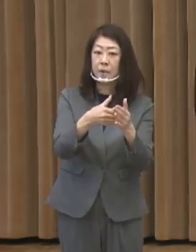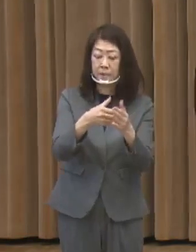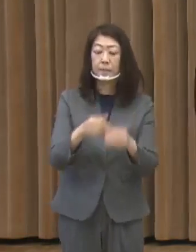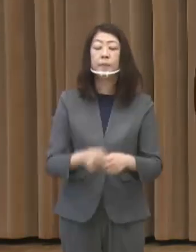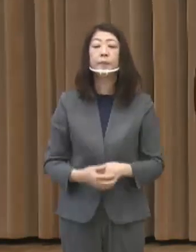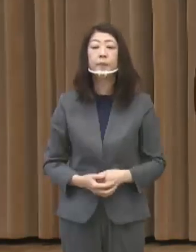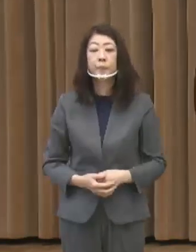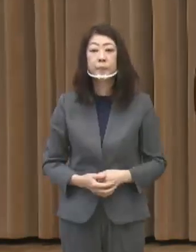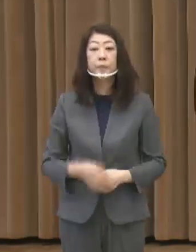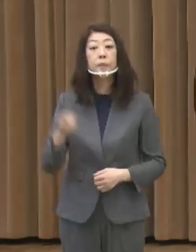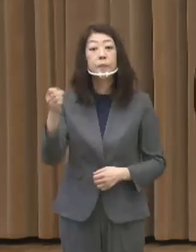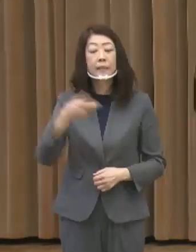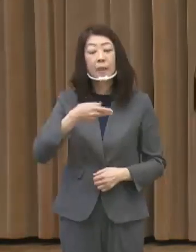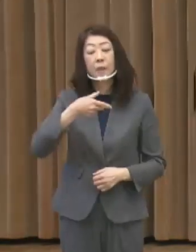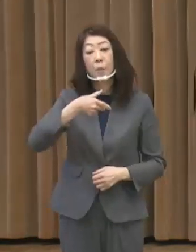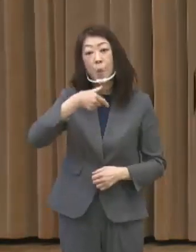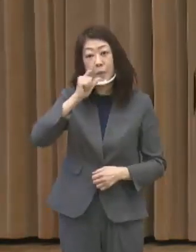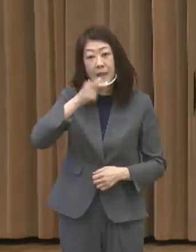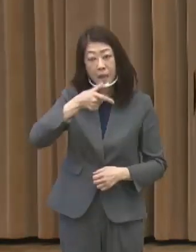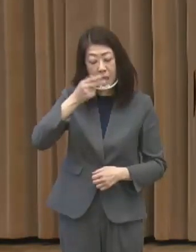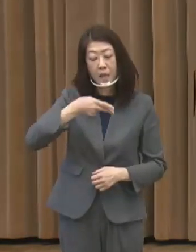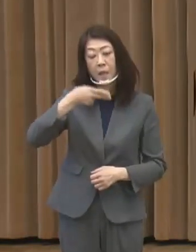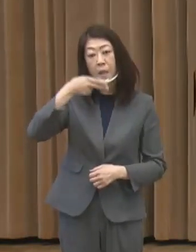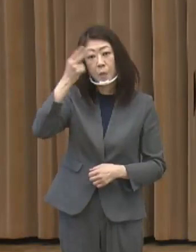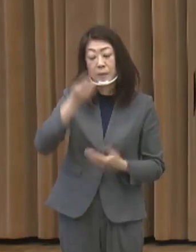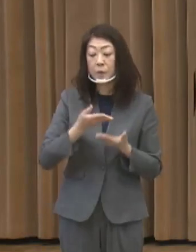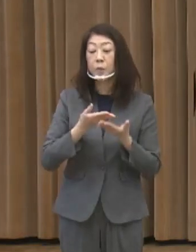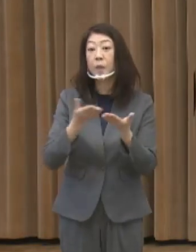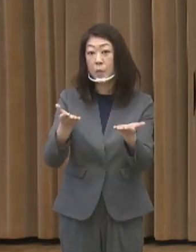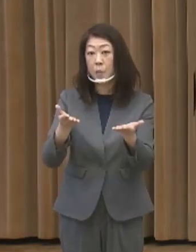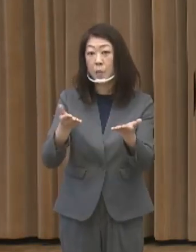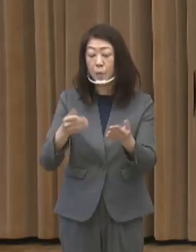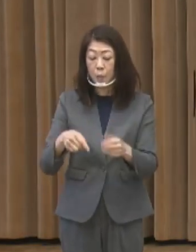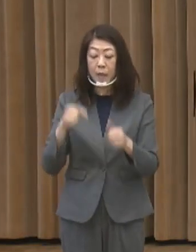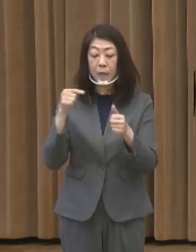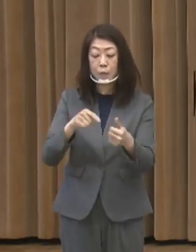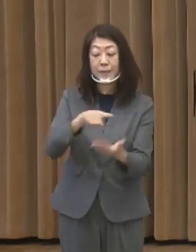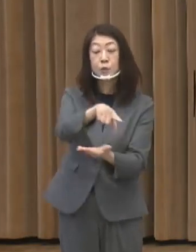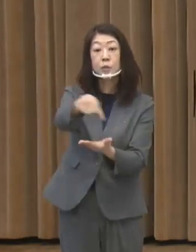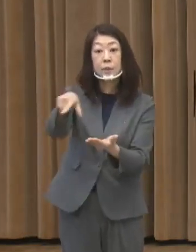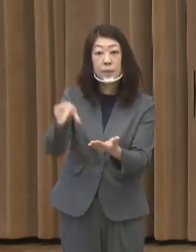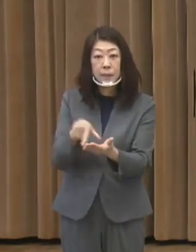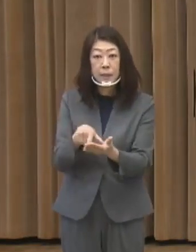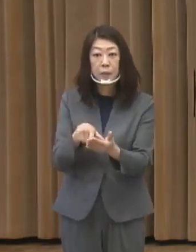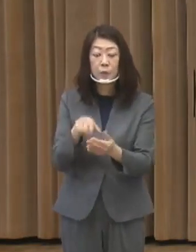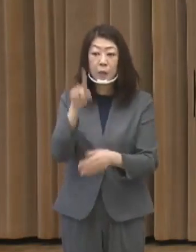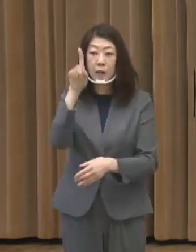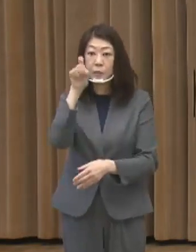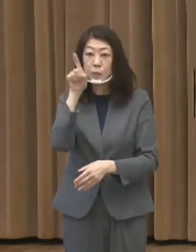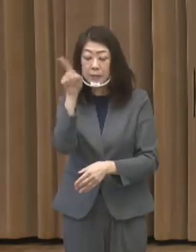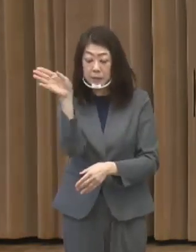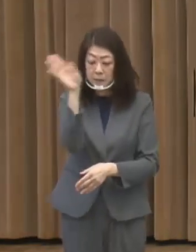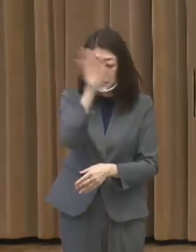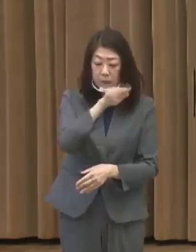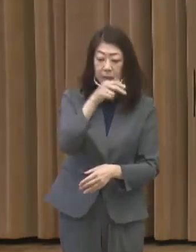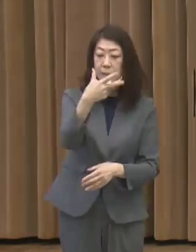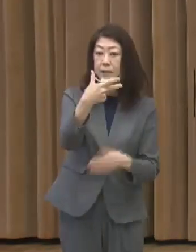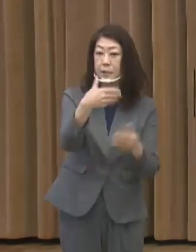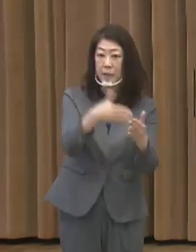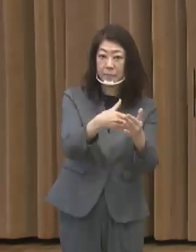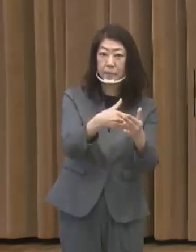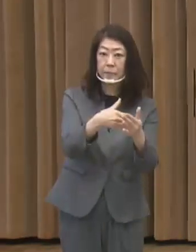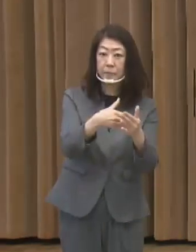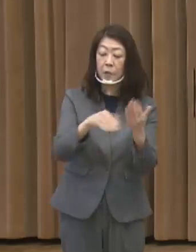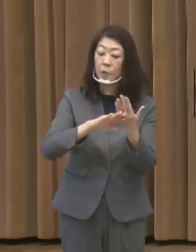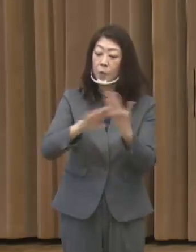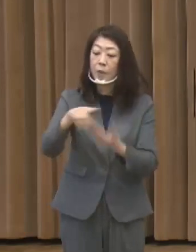。また酒類の提供については、措置区域では午前11時から午後7時まで、そしてそ